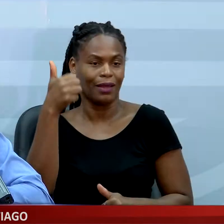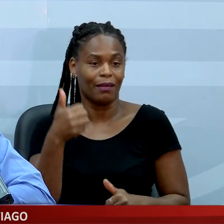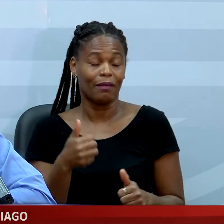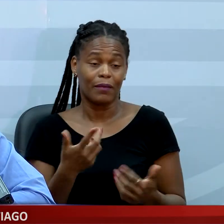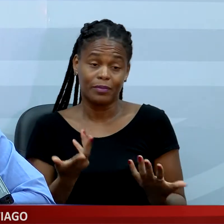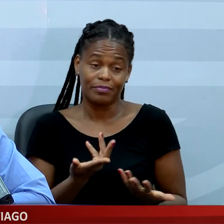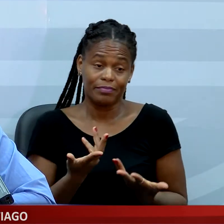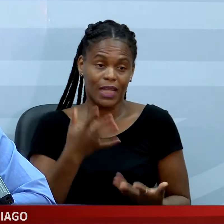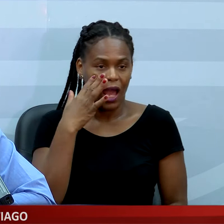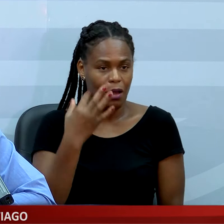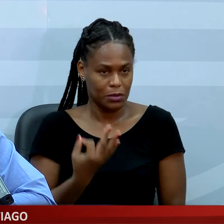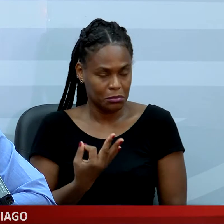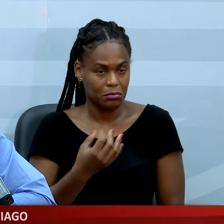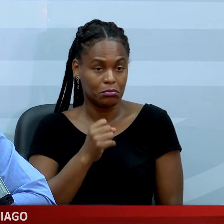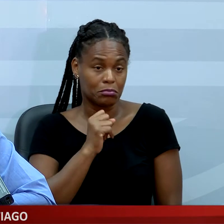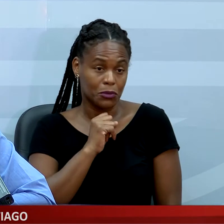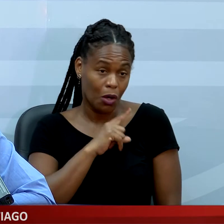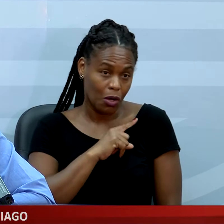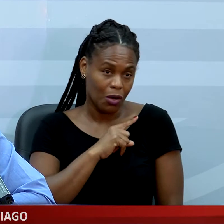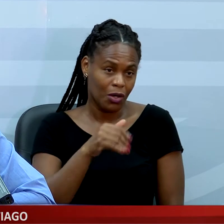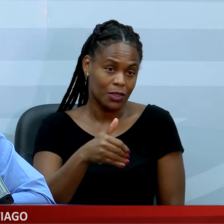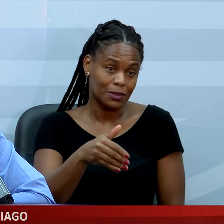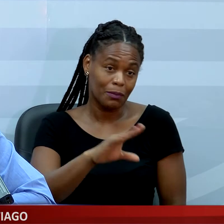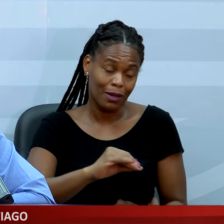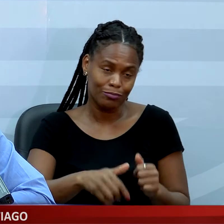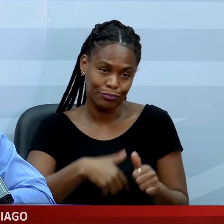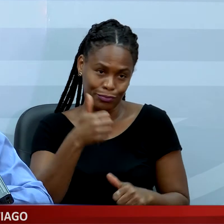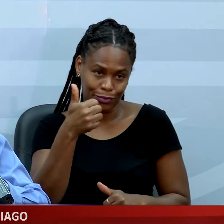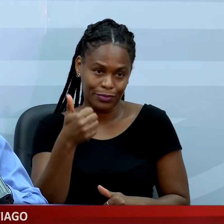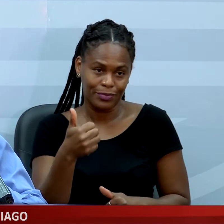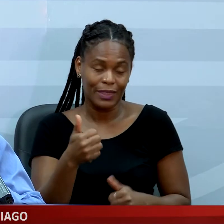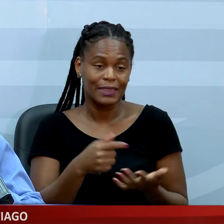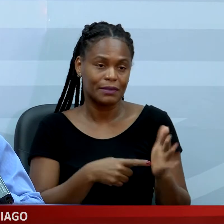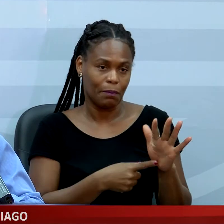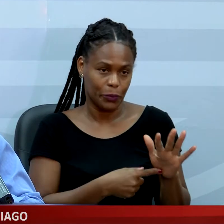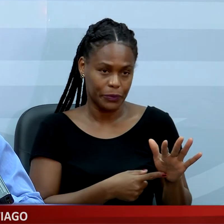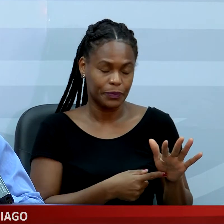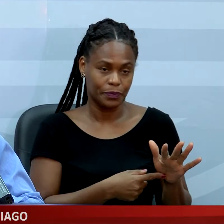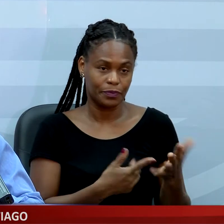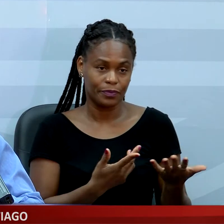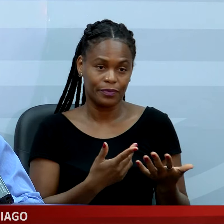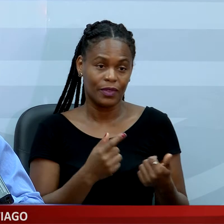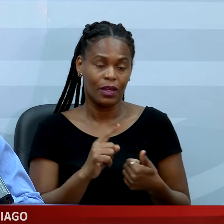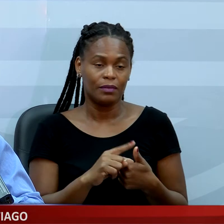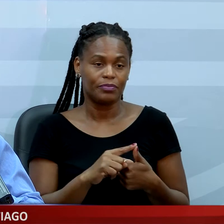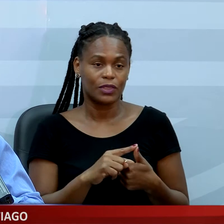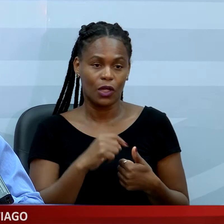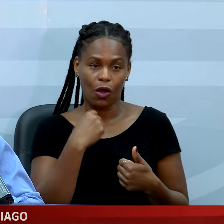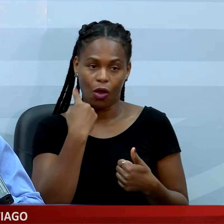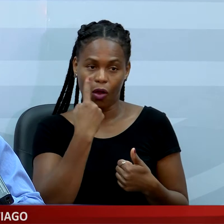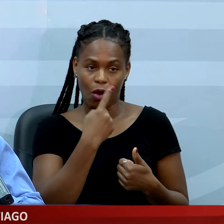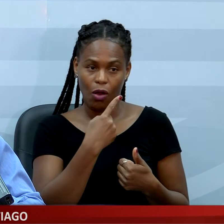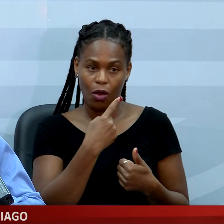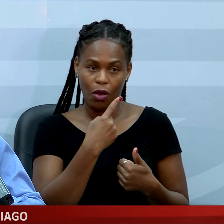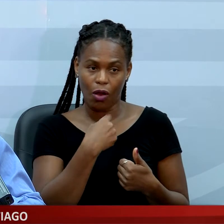Embora ainda possam melhorar mais, por exemplo, órgãos, que é